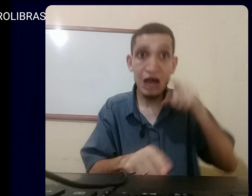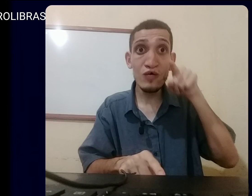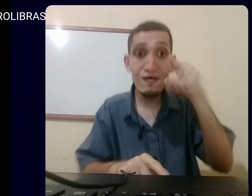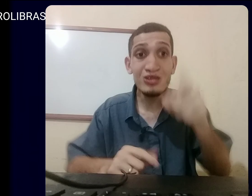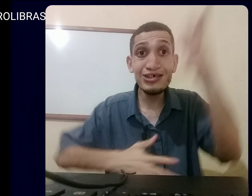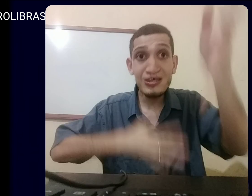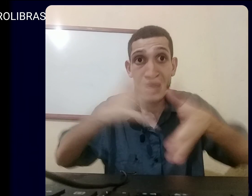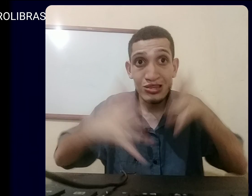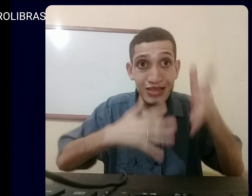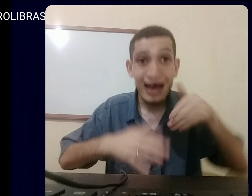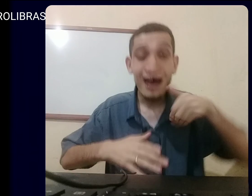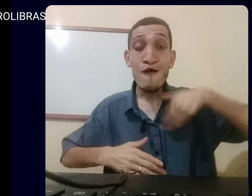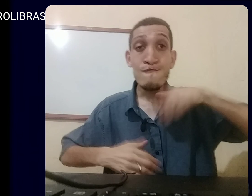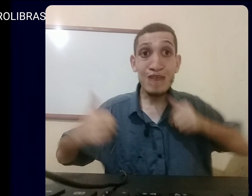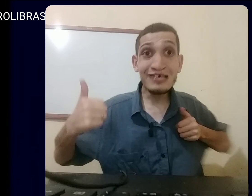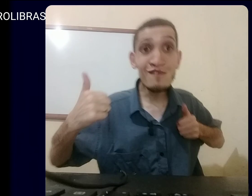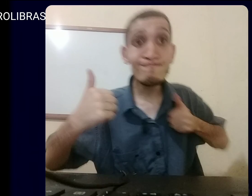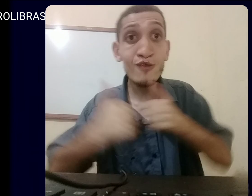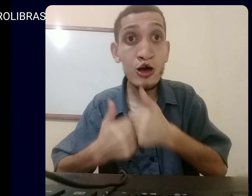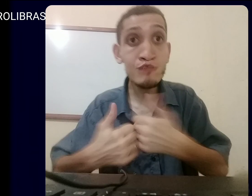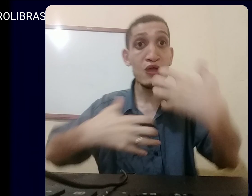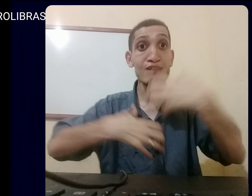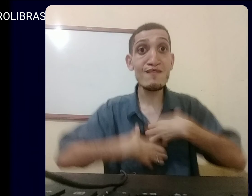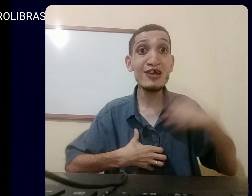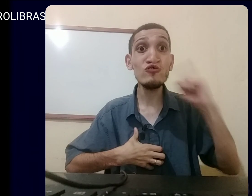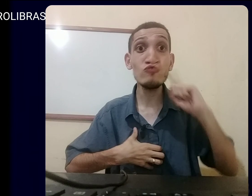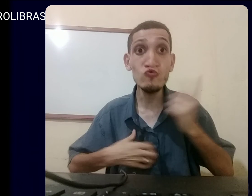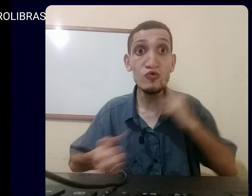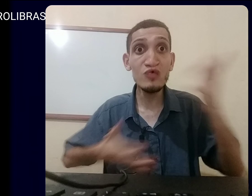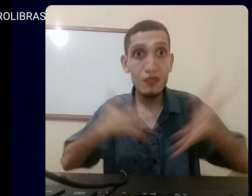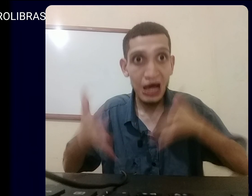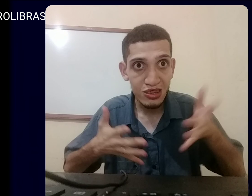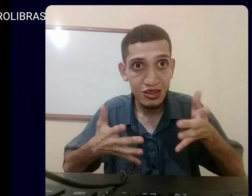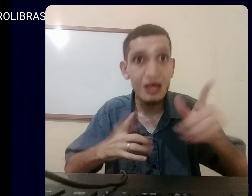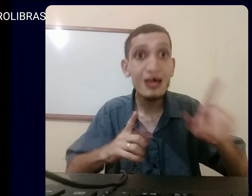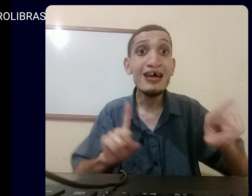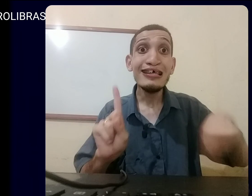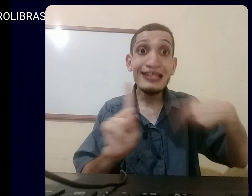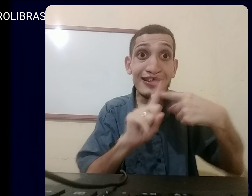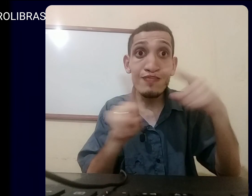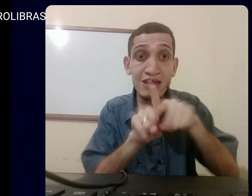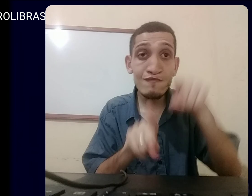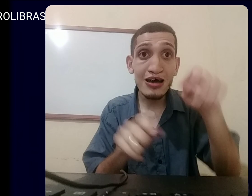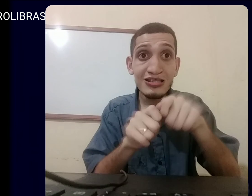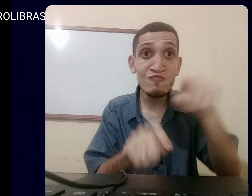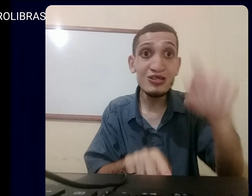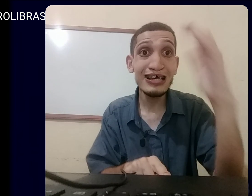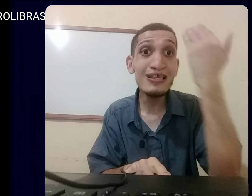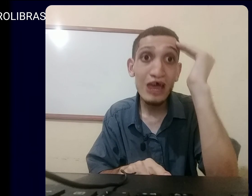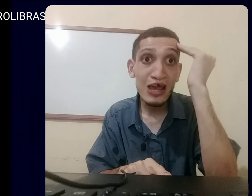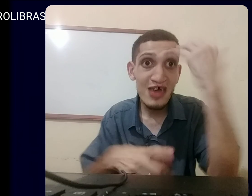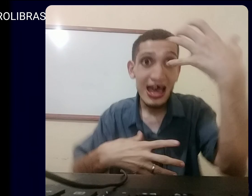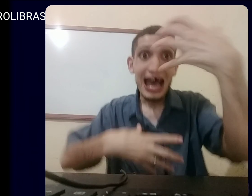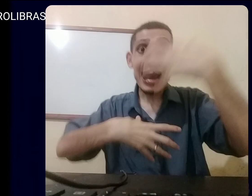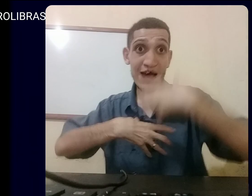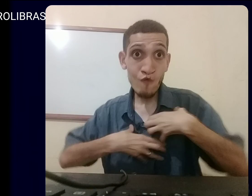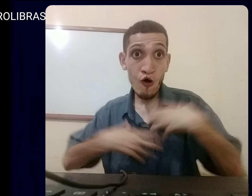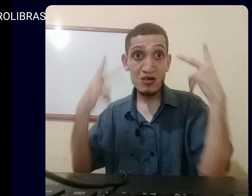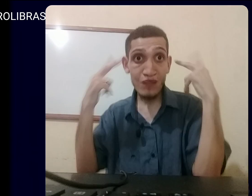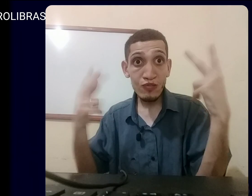avançado é você sinalizar mais próximo da maneira que o surdo sinaliza e também fazer você entender